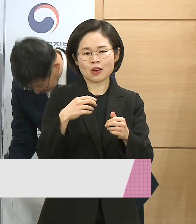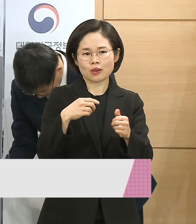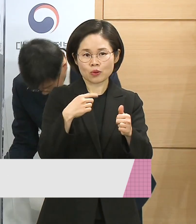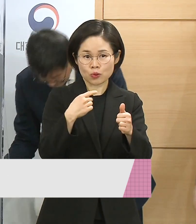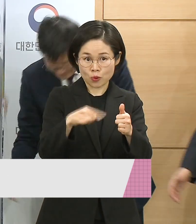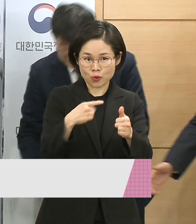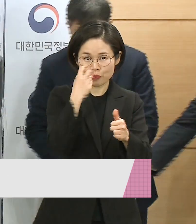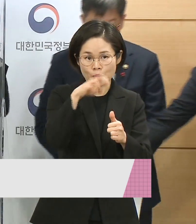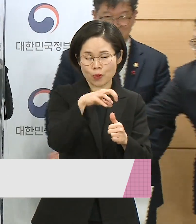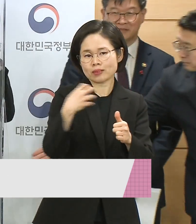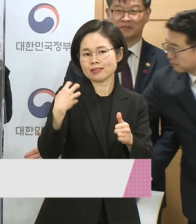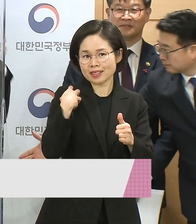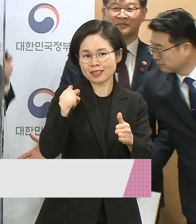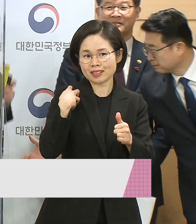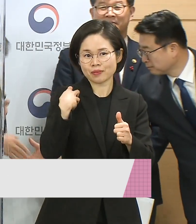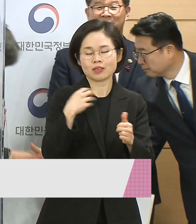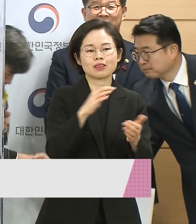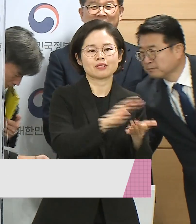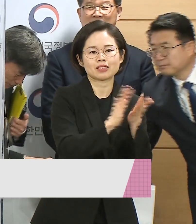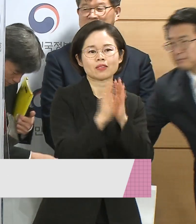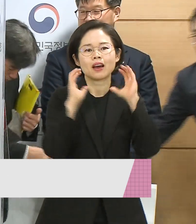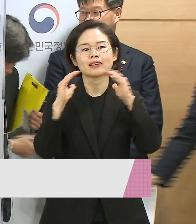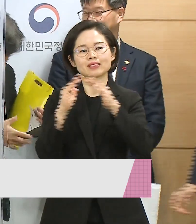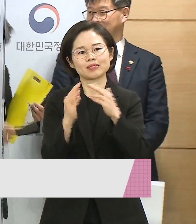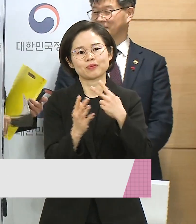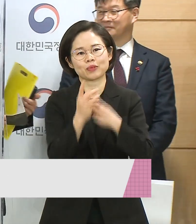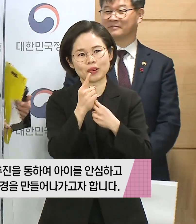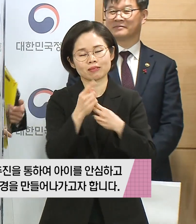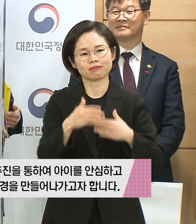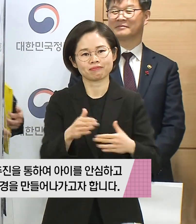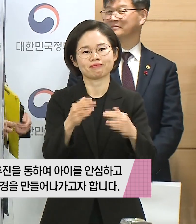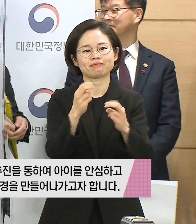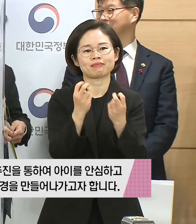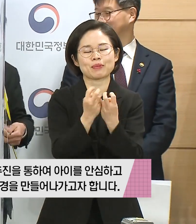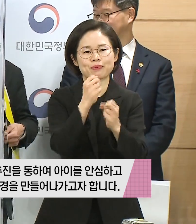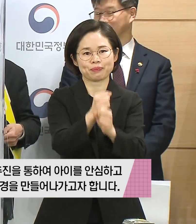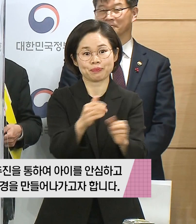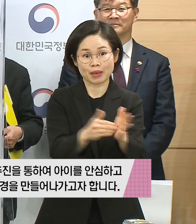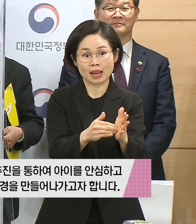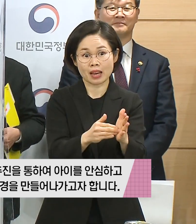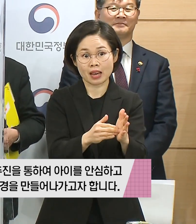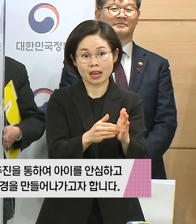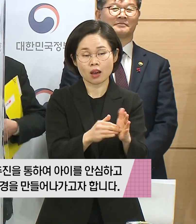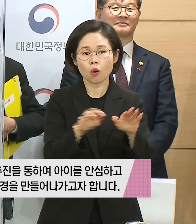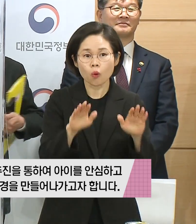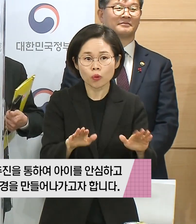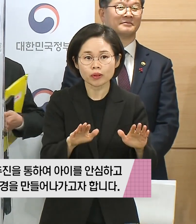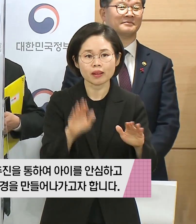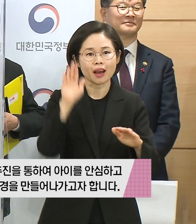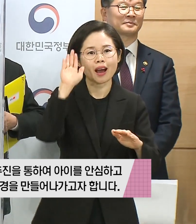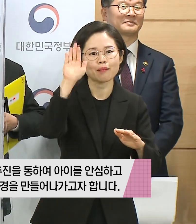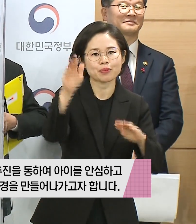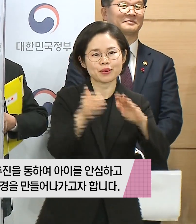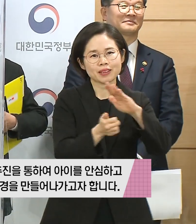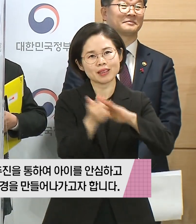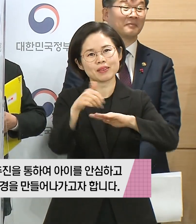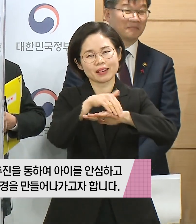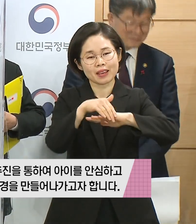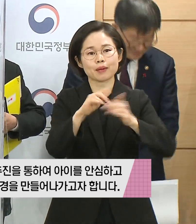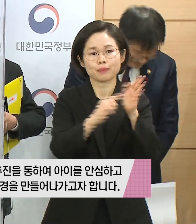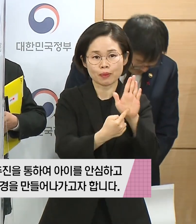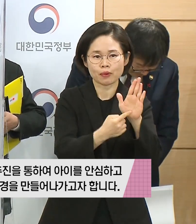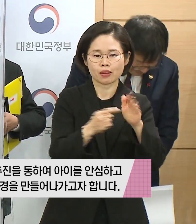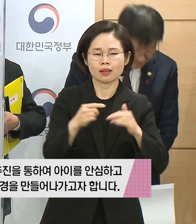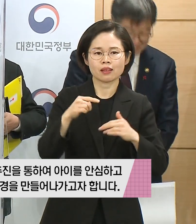위한 유보통합 추진 방안을 마련하였습니다. 유보통합의 청사진을 발표하고 단계적